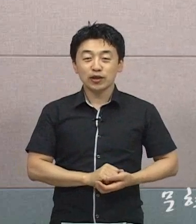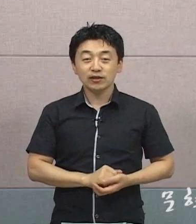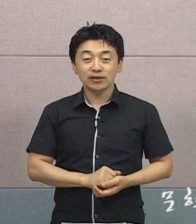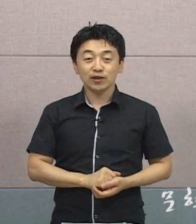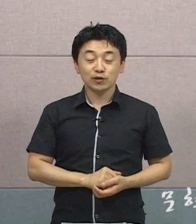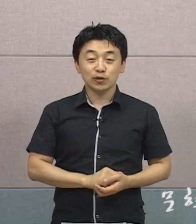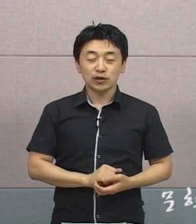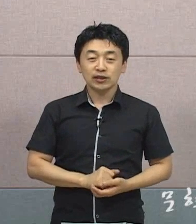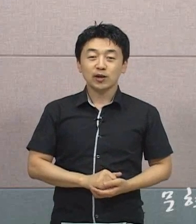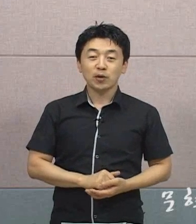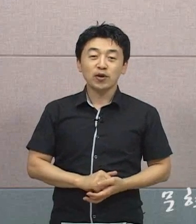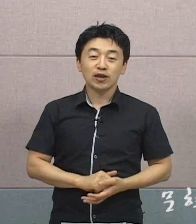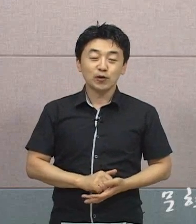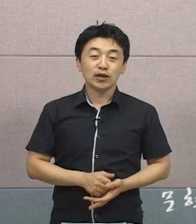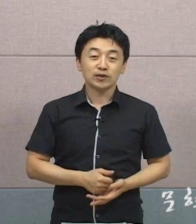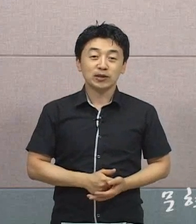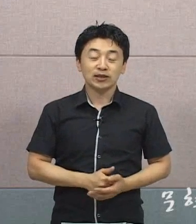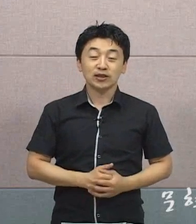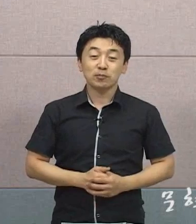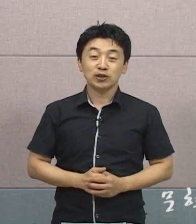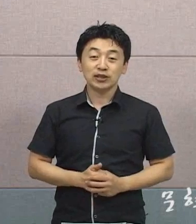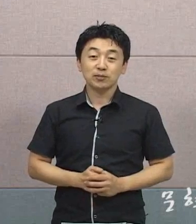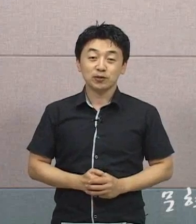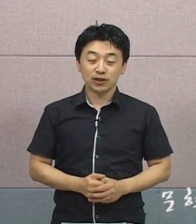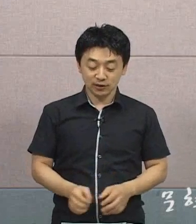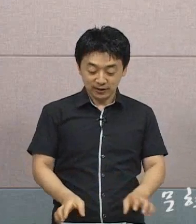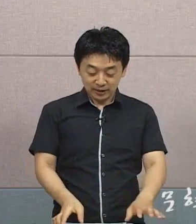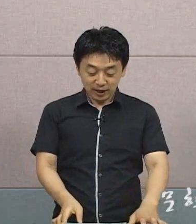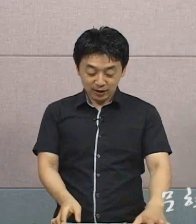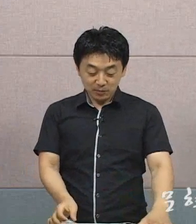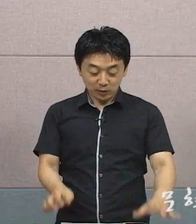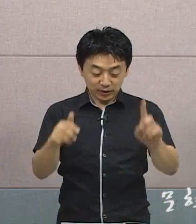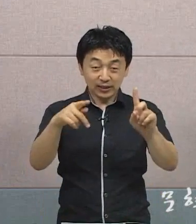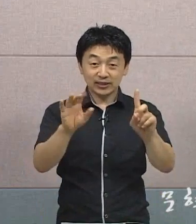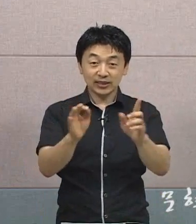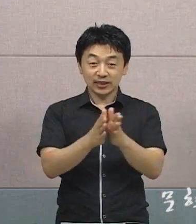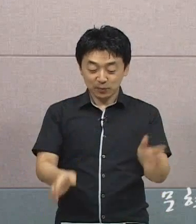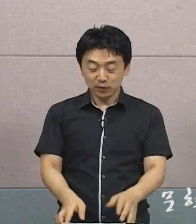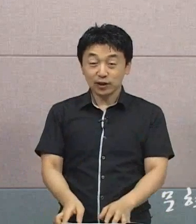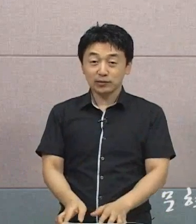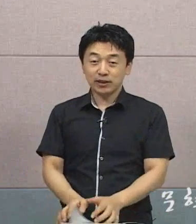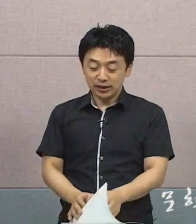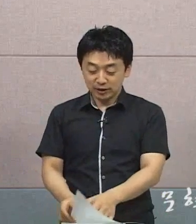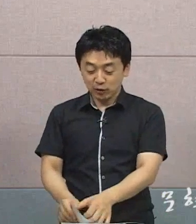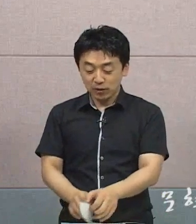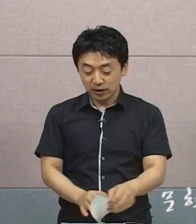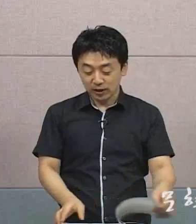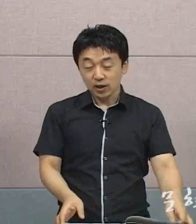되는 단어들로 제가 명명을 하도록 하겠습니다. 그렇게 한번 시작을 해보도록 하죠. 네. 바로 1장 시작해 보도록 하겠습니다. 1장 저와 함께